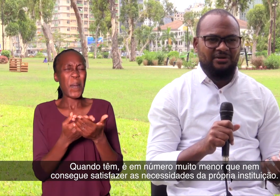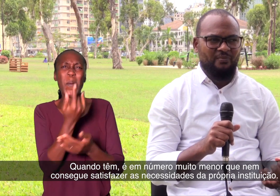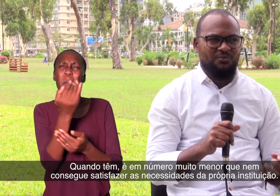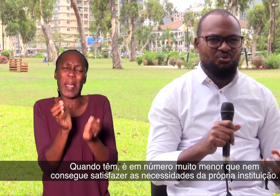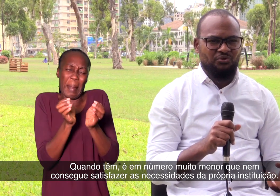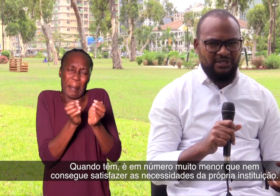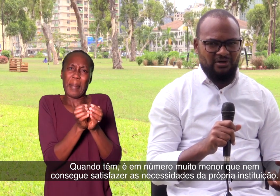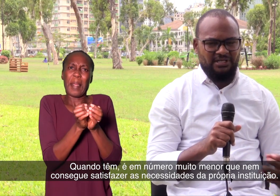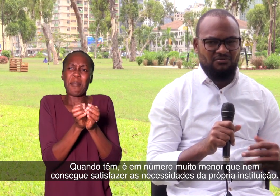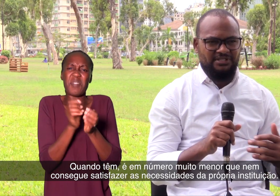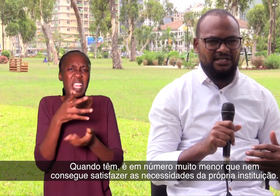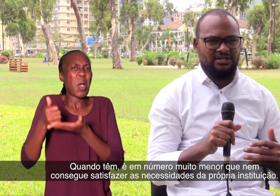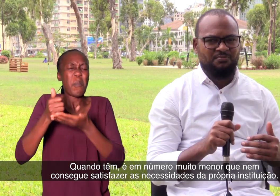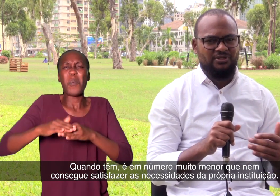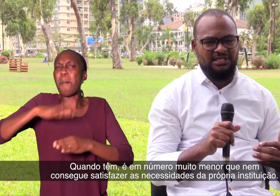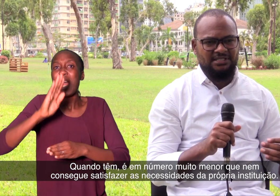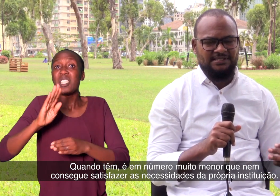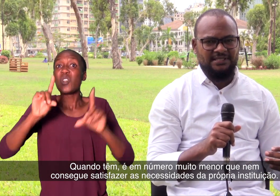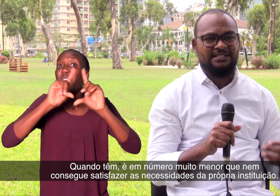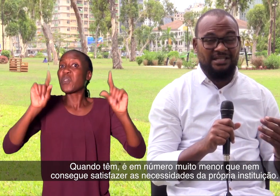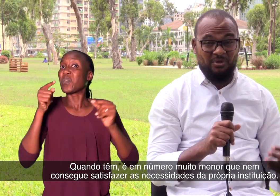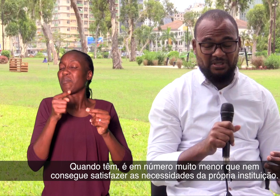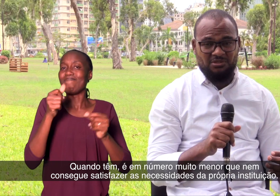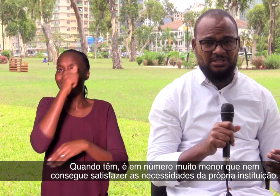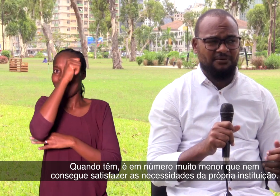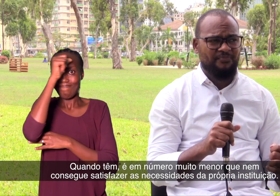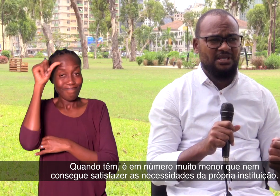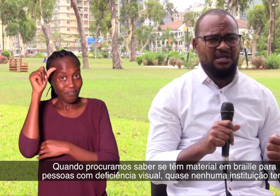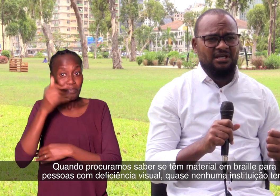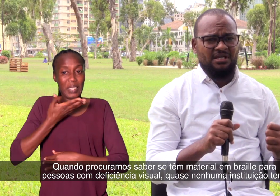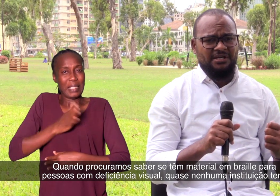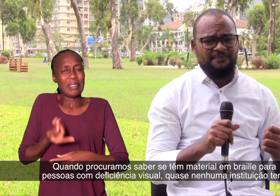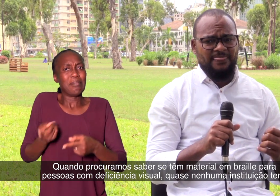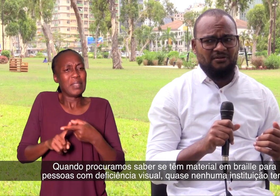é número muito menor que não consegue responder às necessidades da própria instituição.